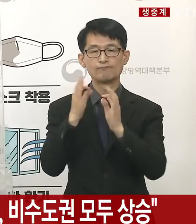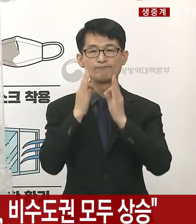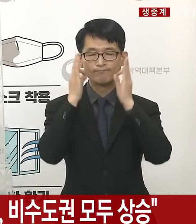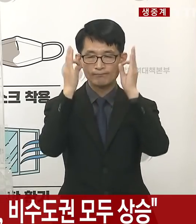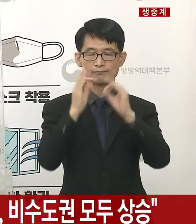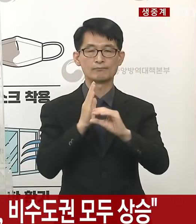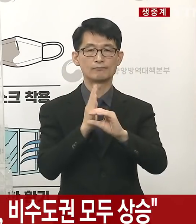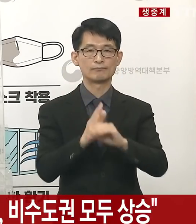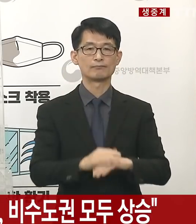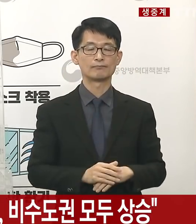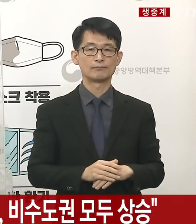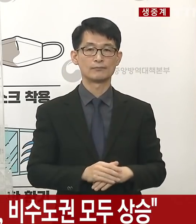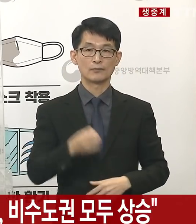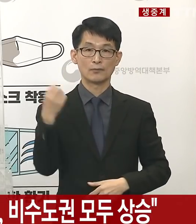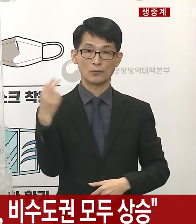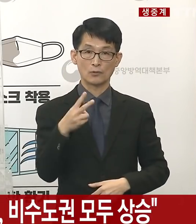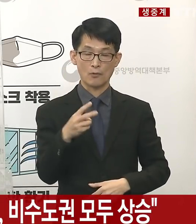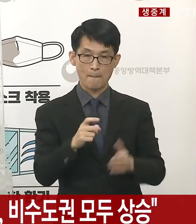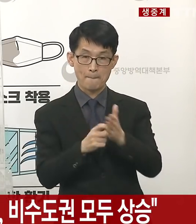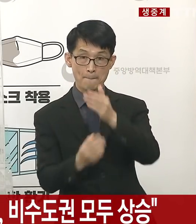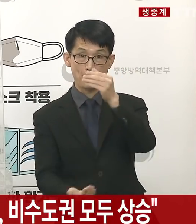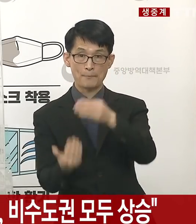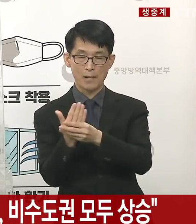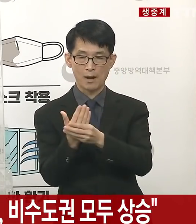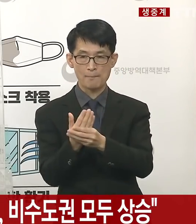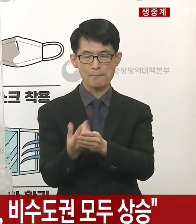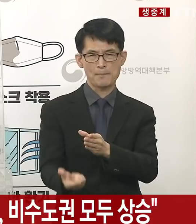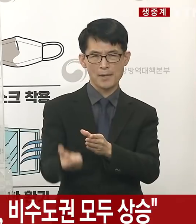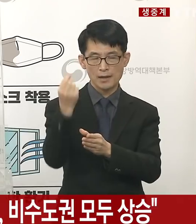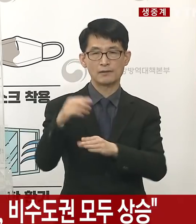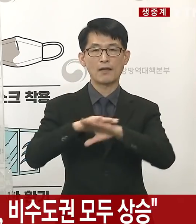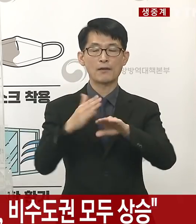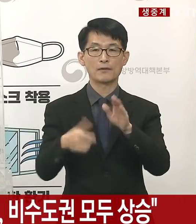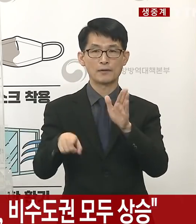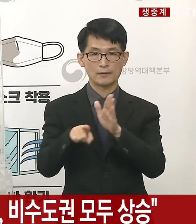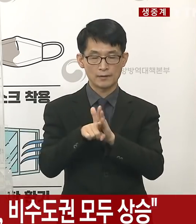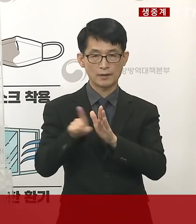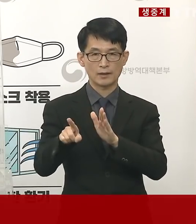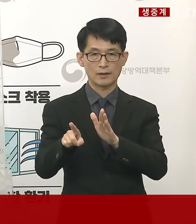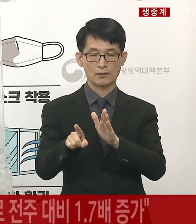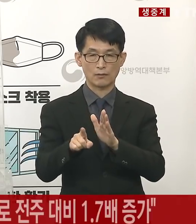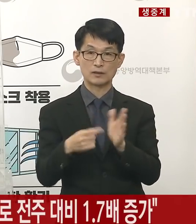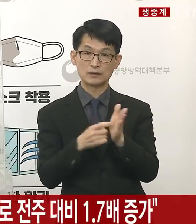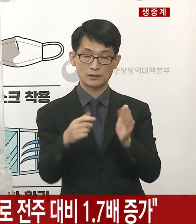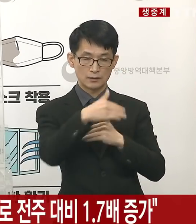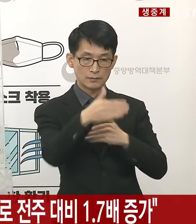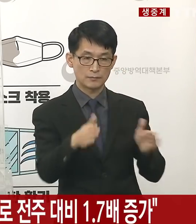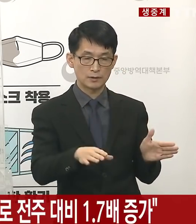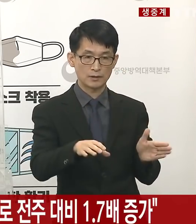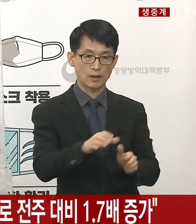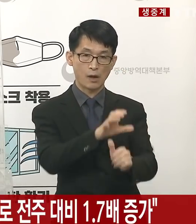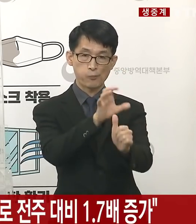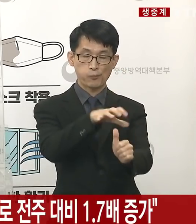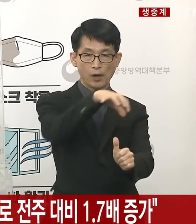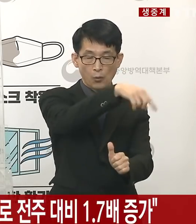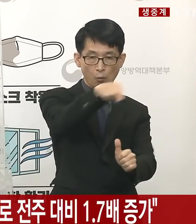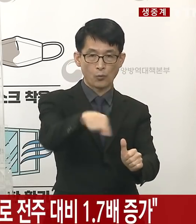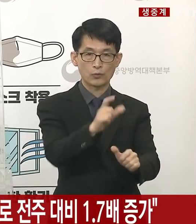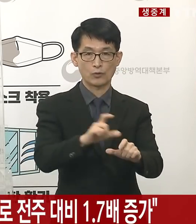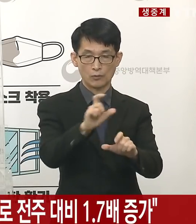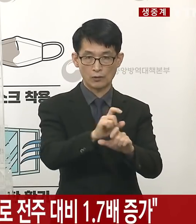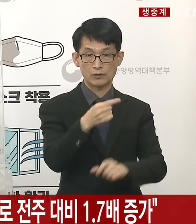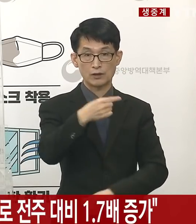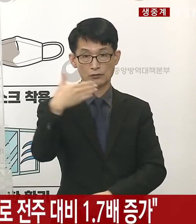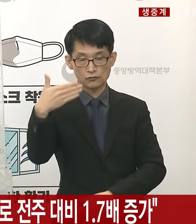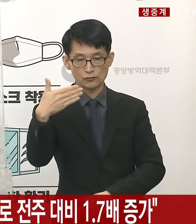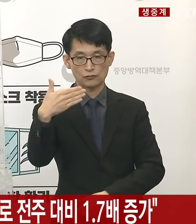있습니다. 또한 응급대응 역량 강화를 위해서 응급실 코호트 격리 구역을 확충하고 119 이송 역량을